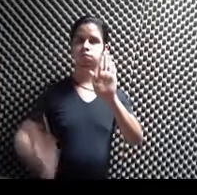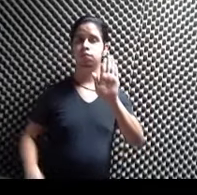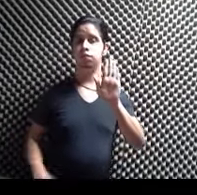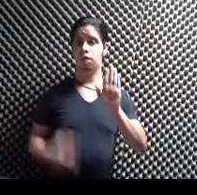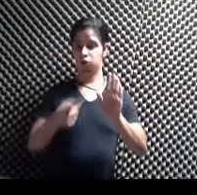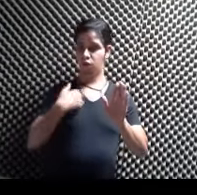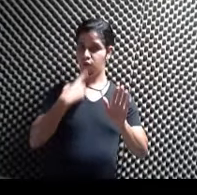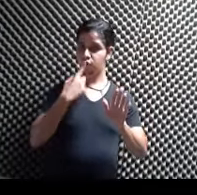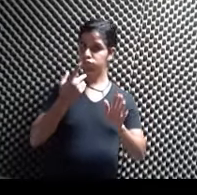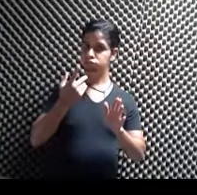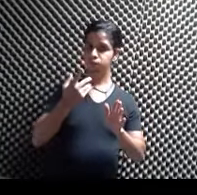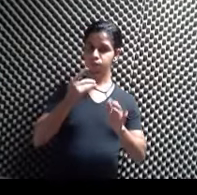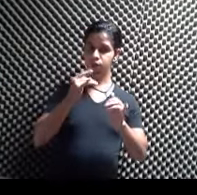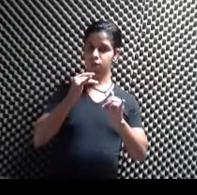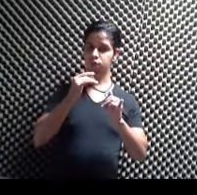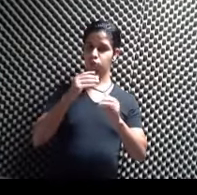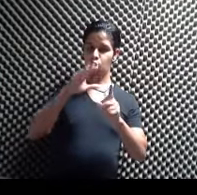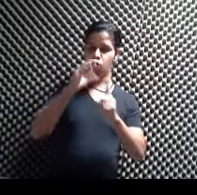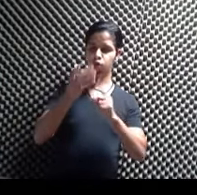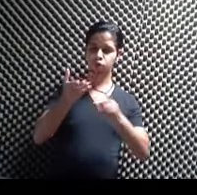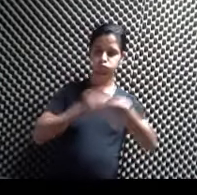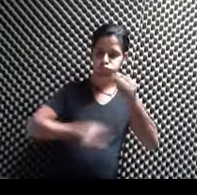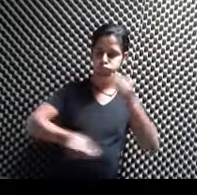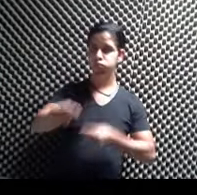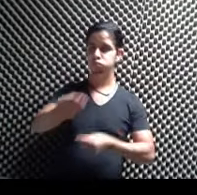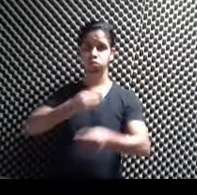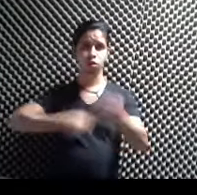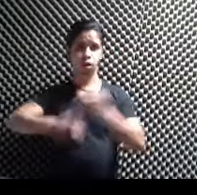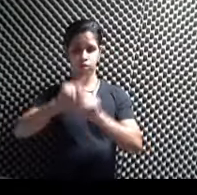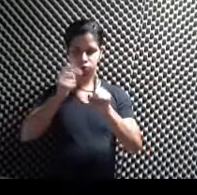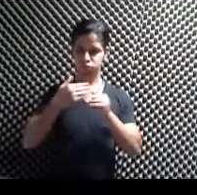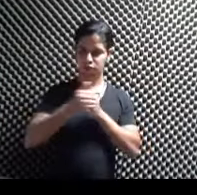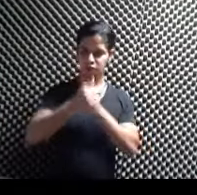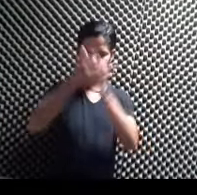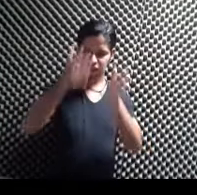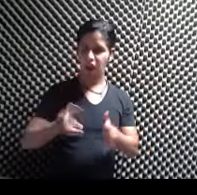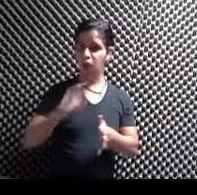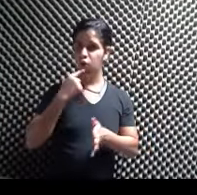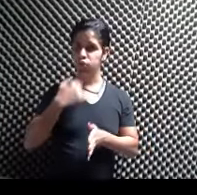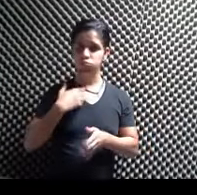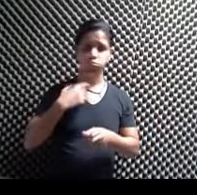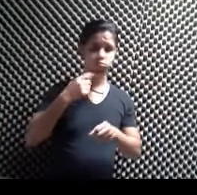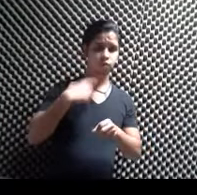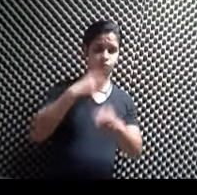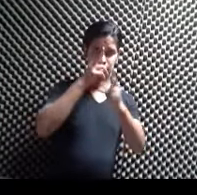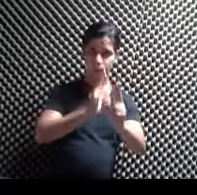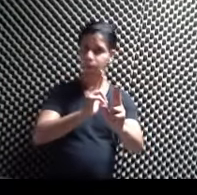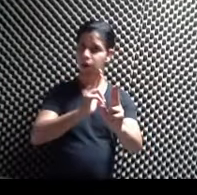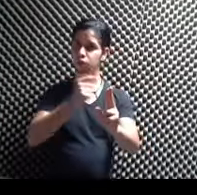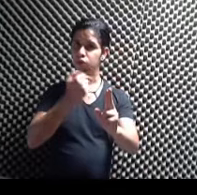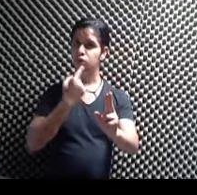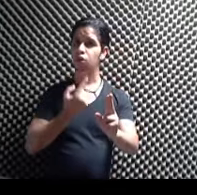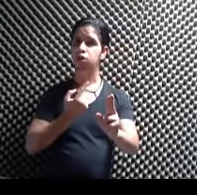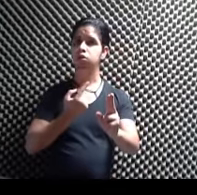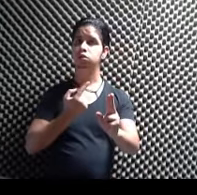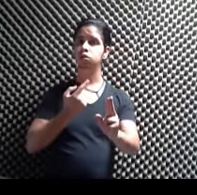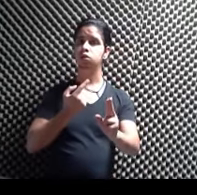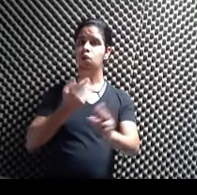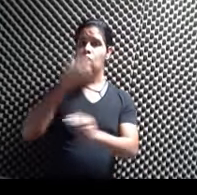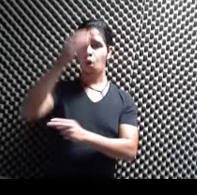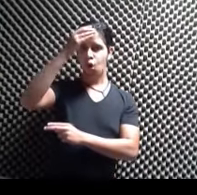fue un intercambio cultural desarrollando habilidades de liderazgo, colaboración, compromiso, respeto y la toma de conciencia de